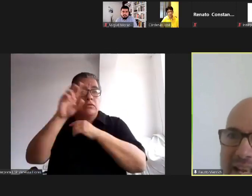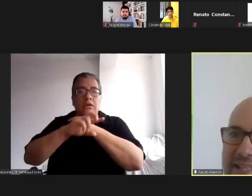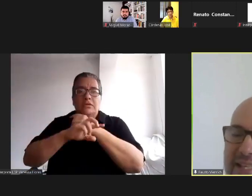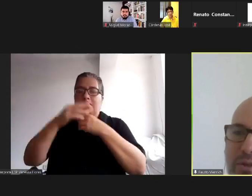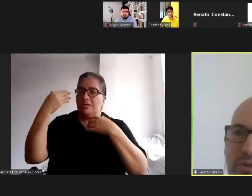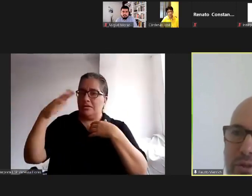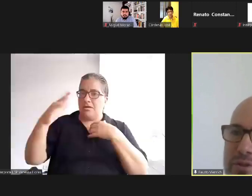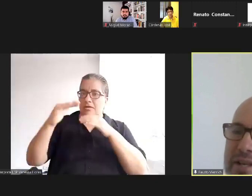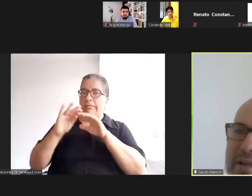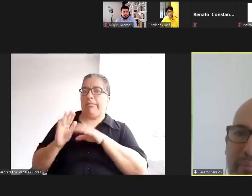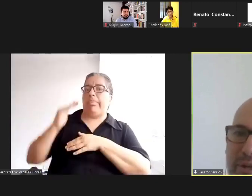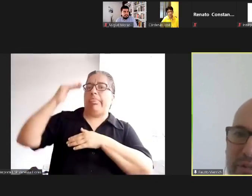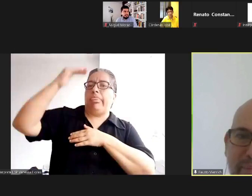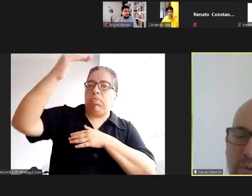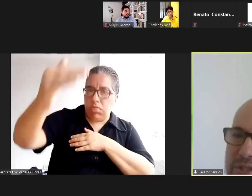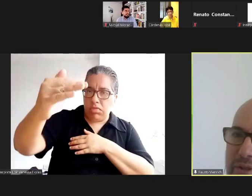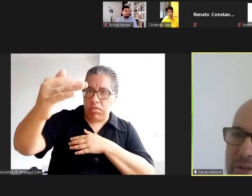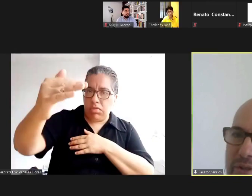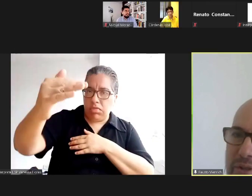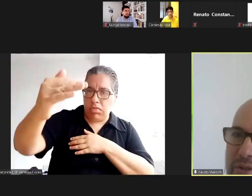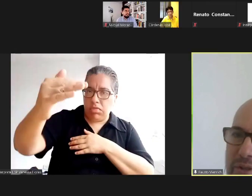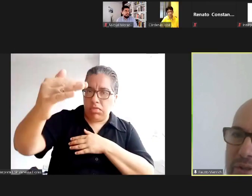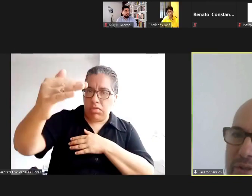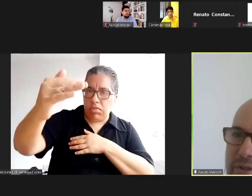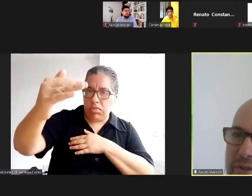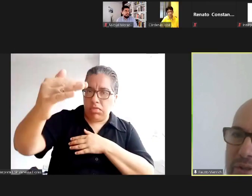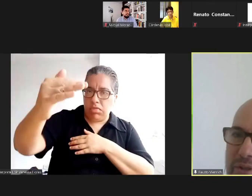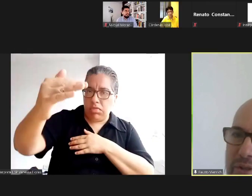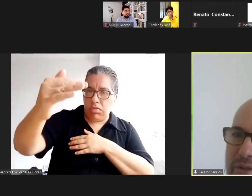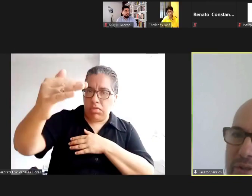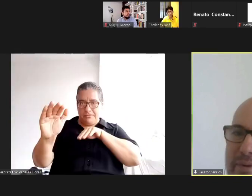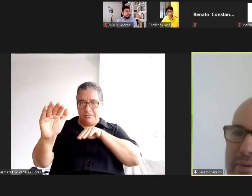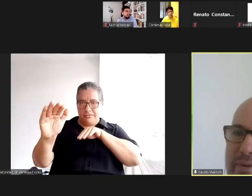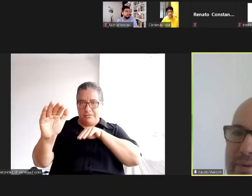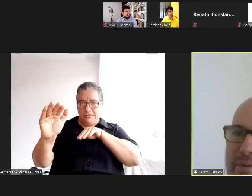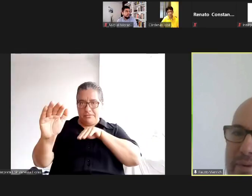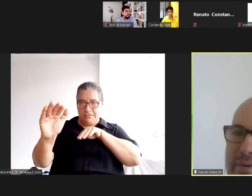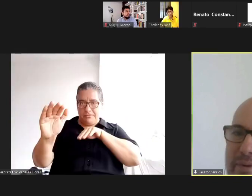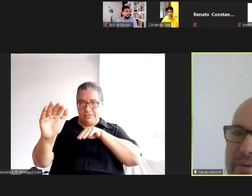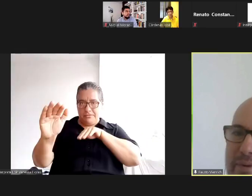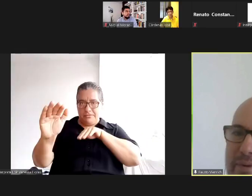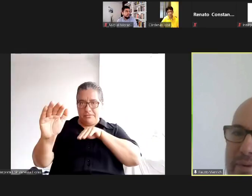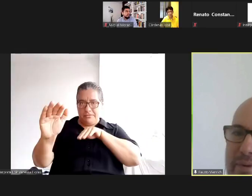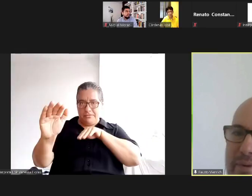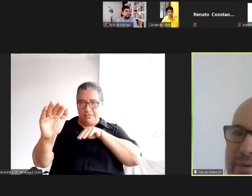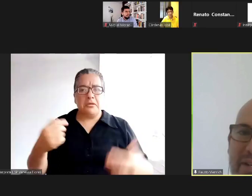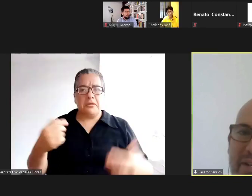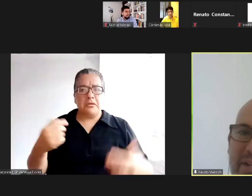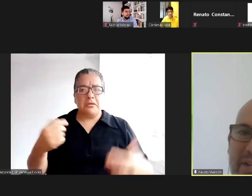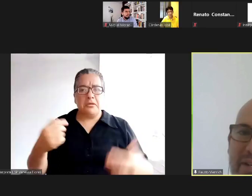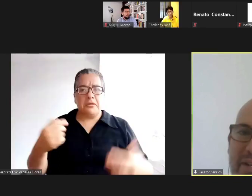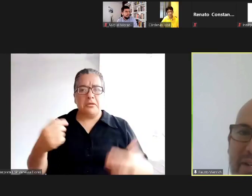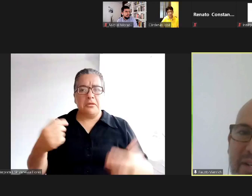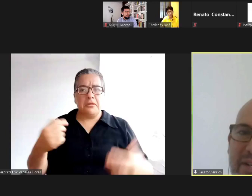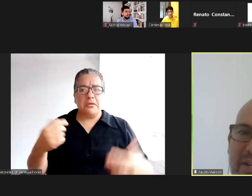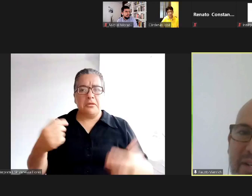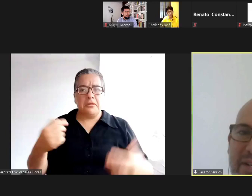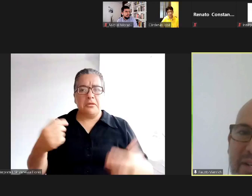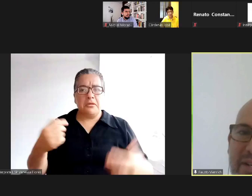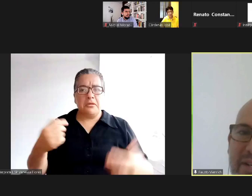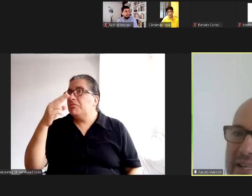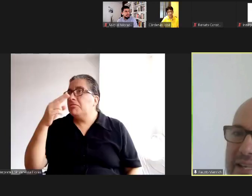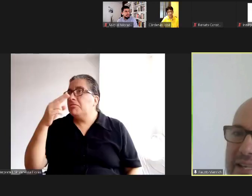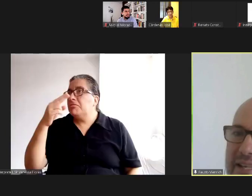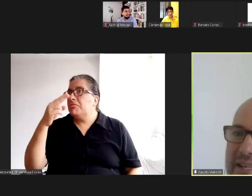paso adelante de nosotros, pero sin perjuicio de ello, nosotros lo tomamos como una forma de replicarlo aquí también en el Perú,